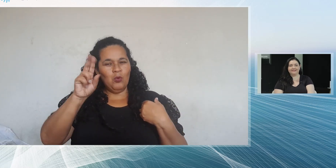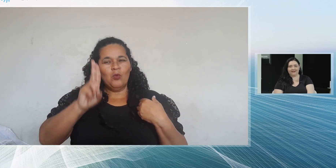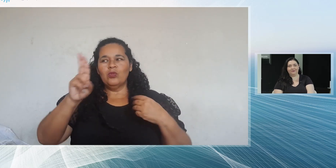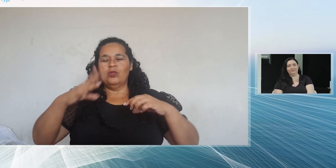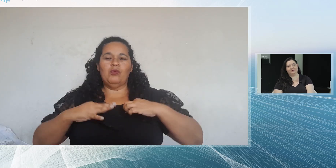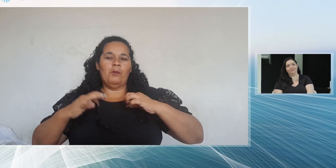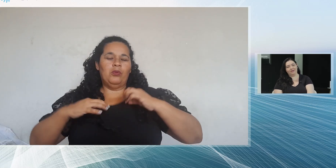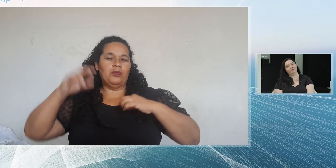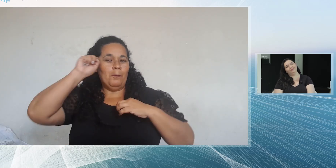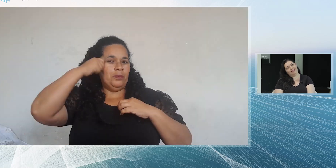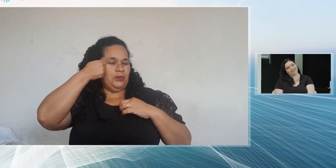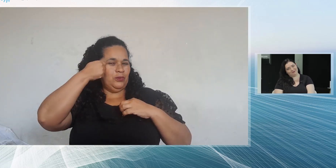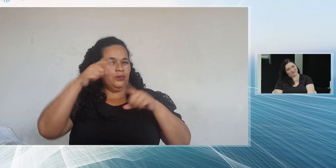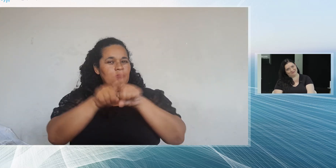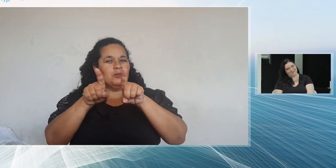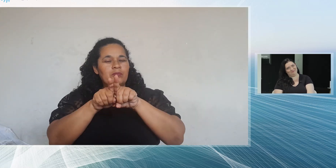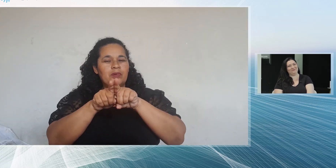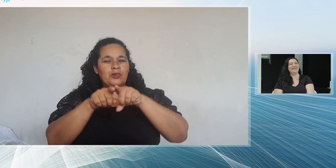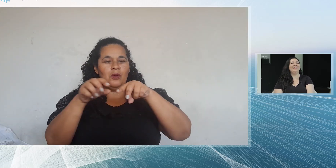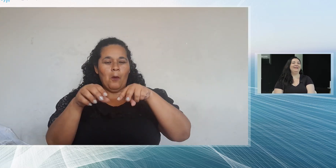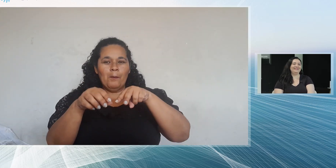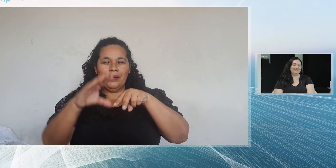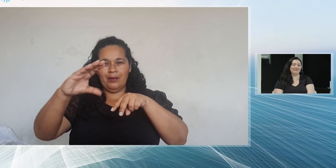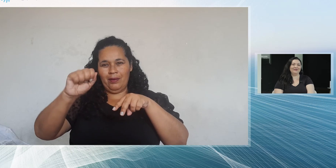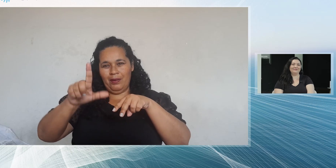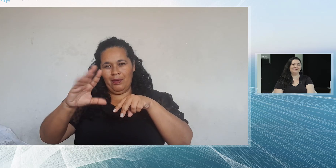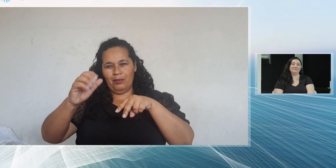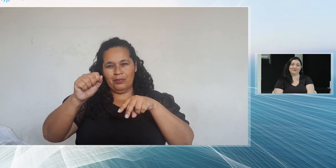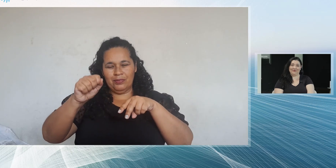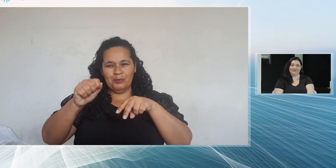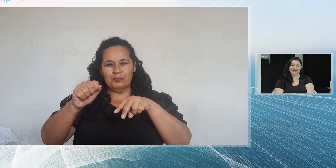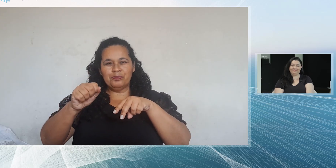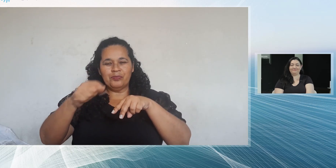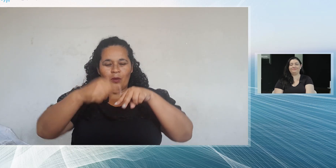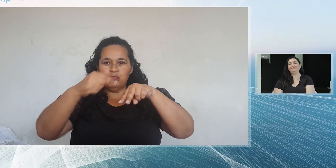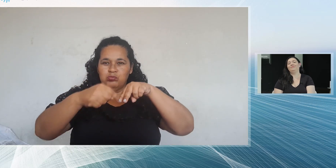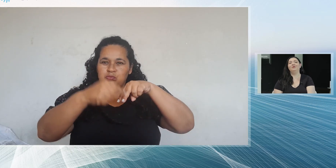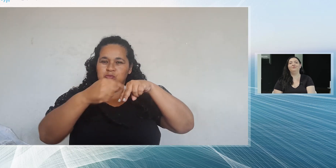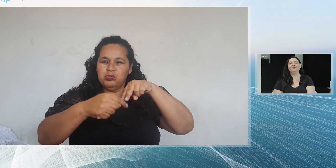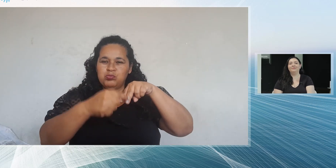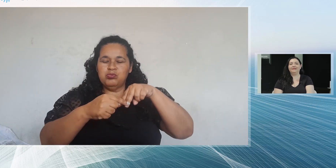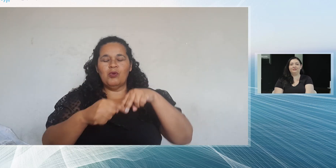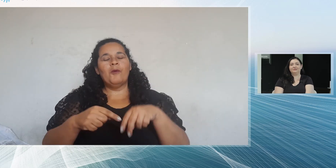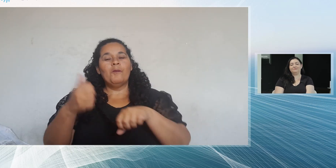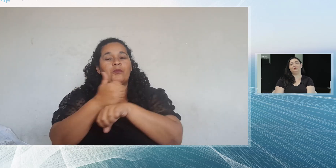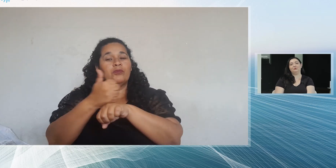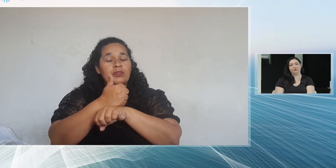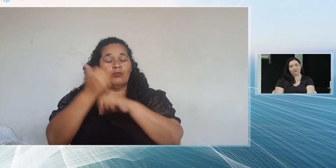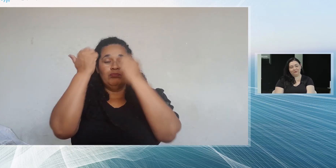paninho listrada, branca e preta e um tênis branco. Então, eu sou psicóloga. Eu me formei